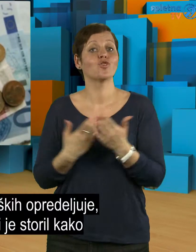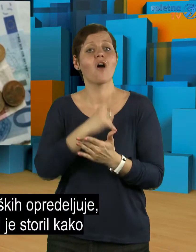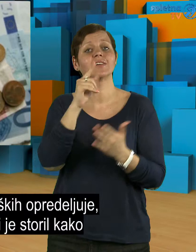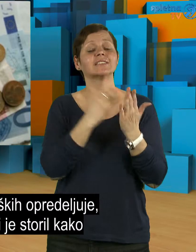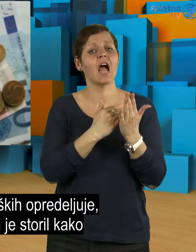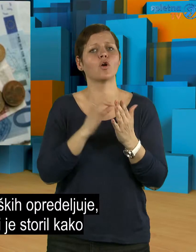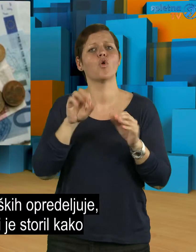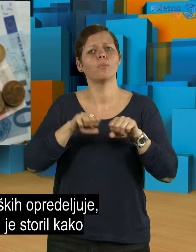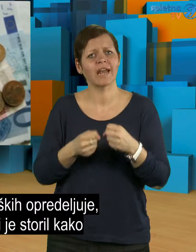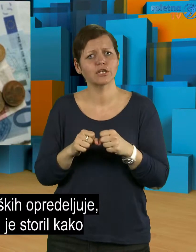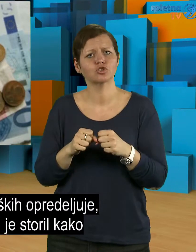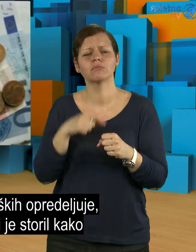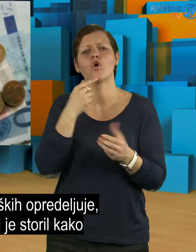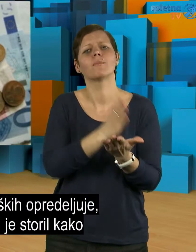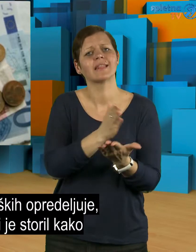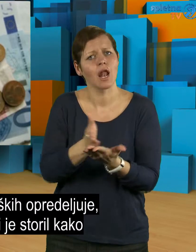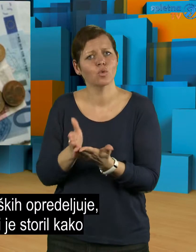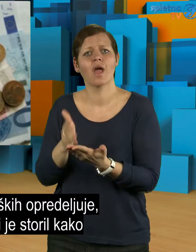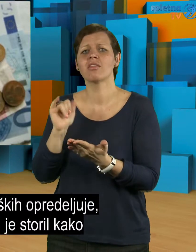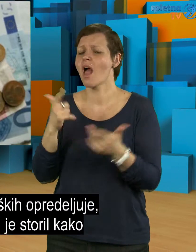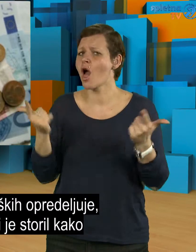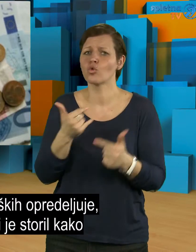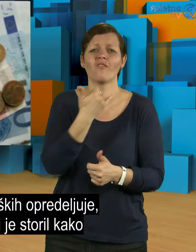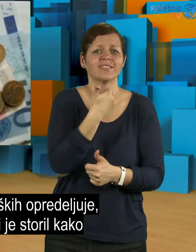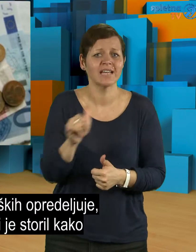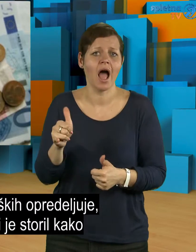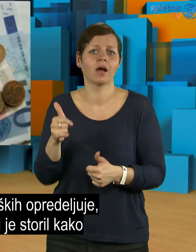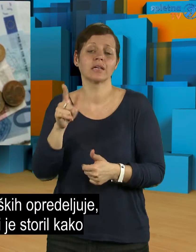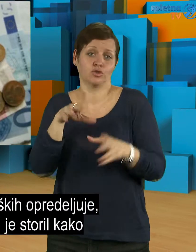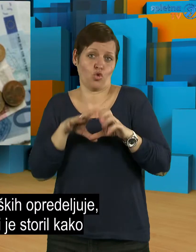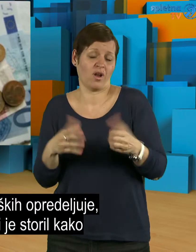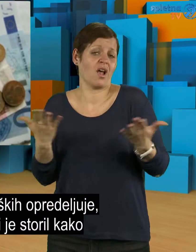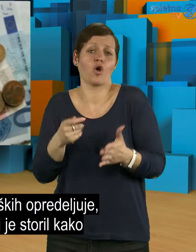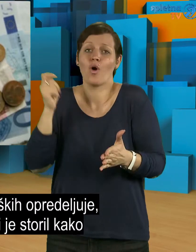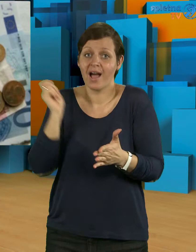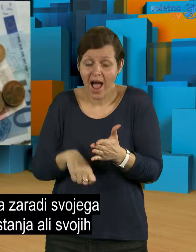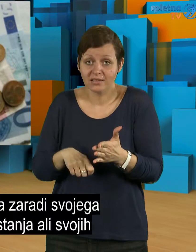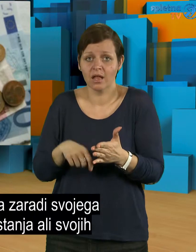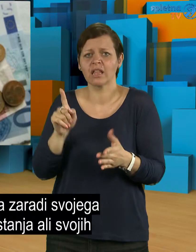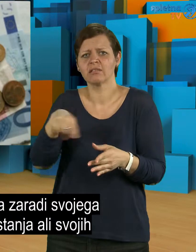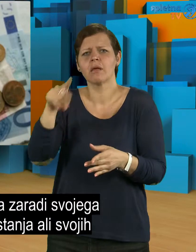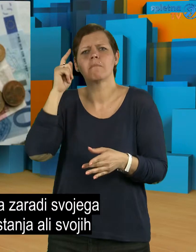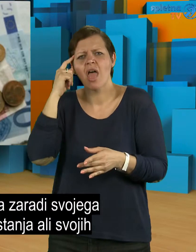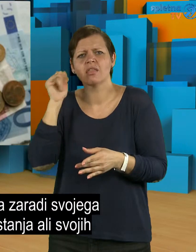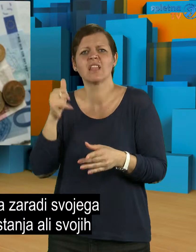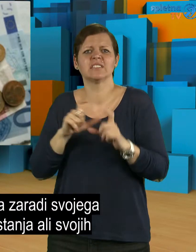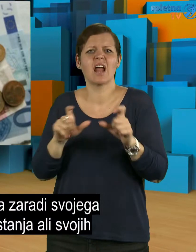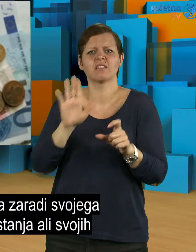Nov zakon o prekrških opredeljuje, da lahko vsak, ki je storil kako kazen in ki meni, da zaradi svojega